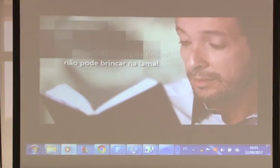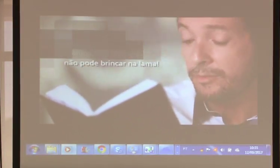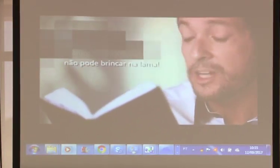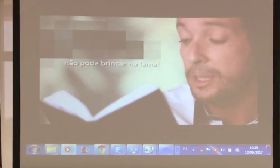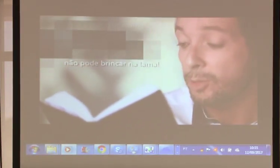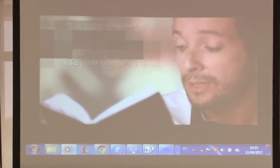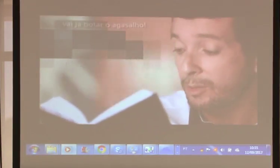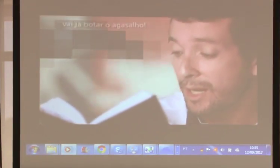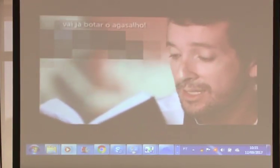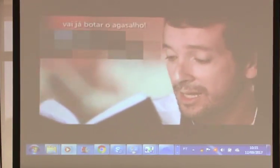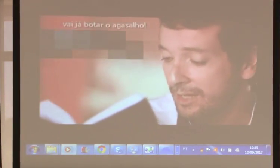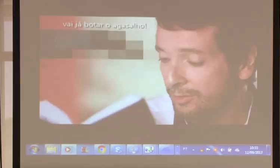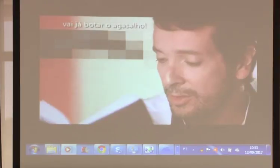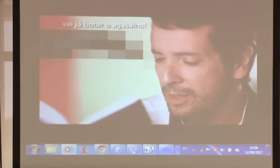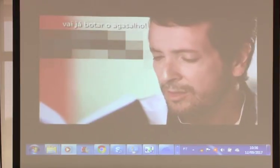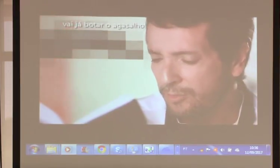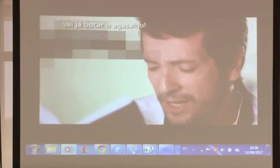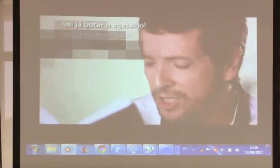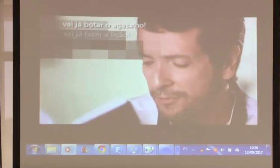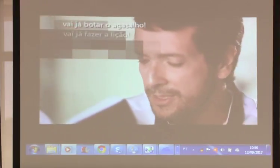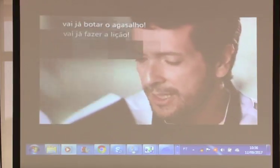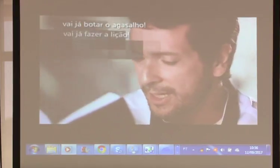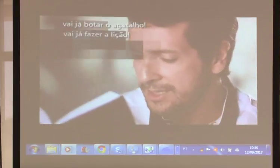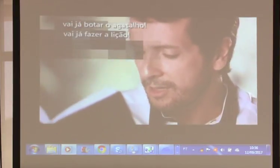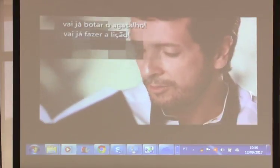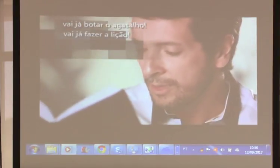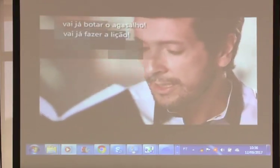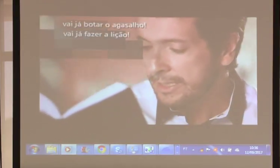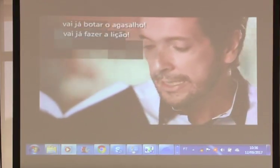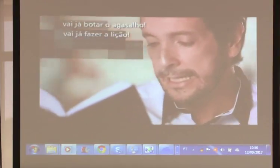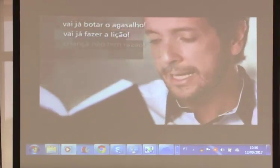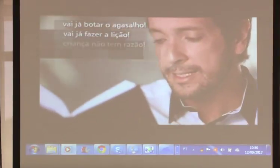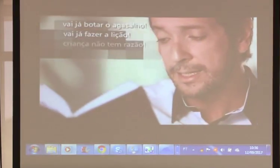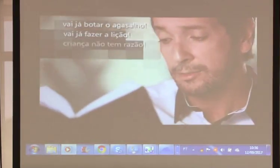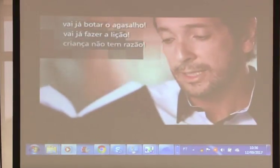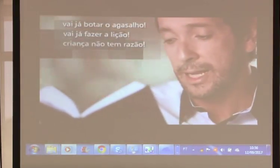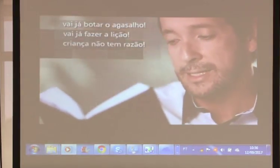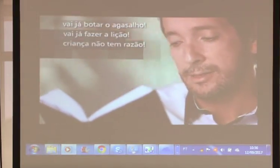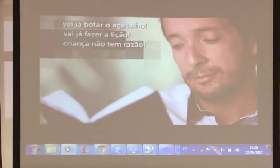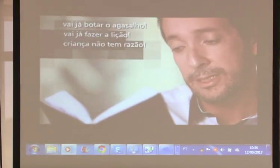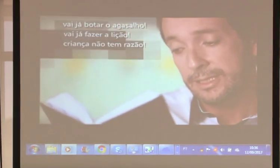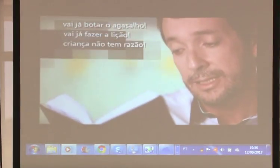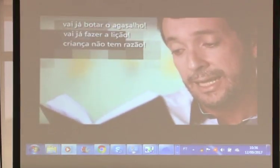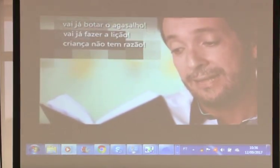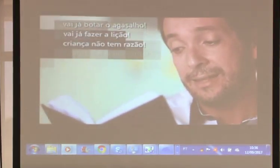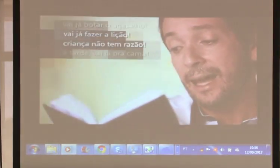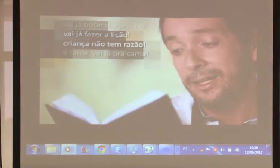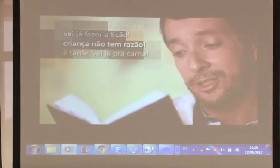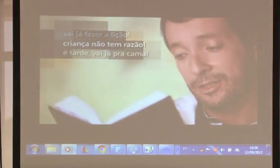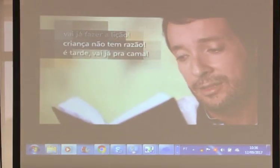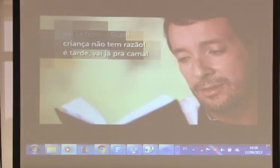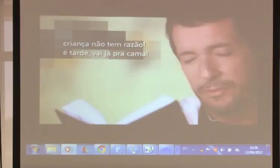já botar o agasalho. Vai já fazer a lição. Criança não tem razão. É tarde. Vai já